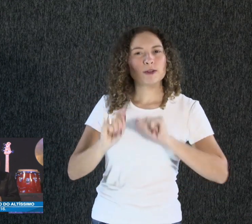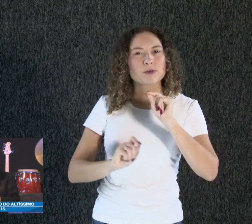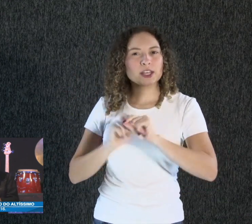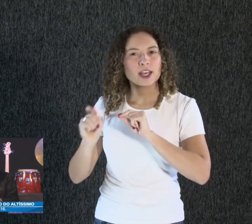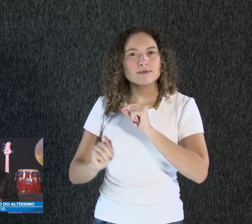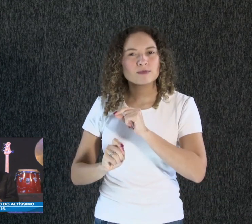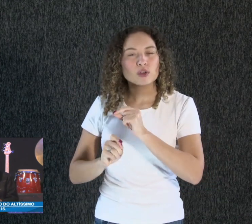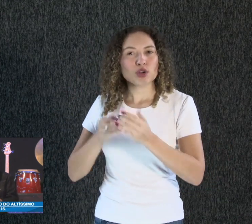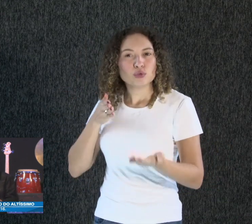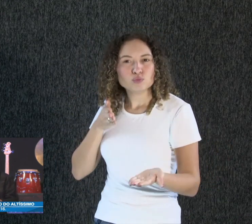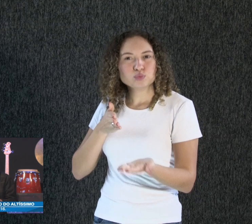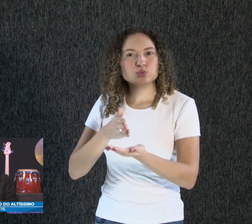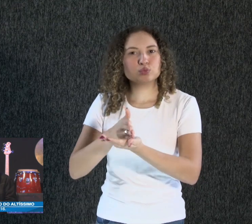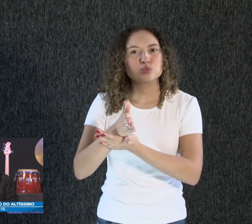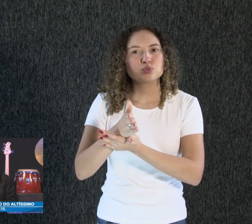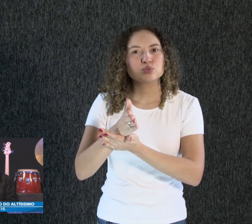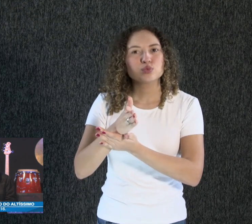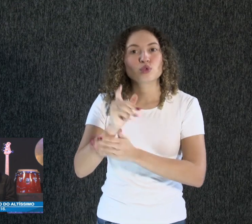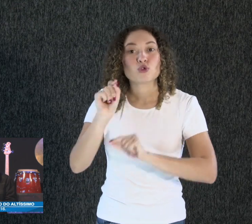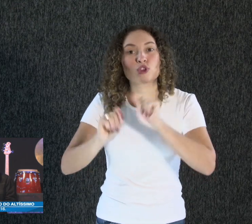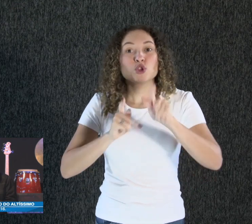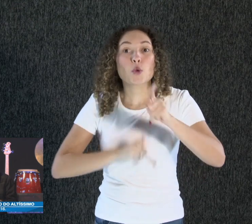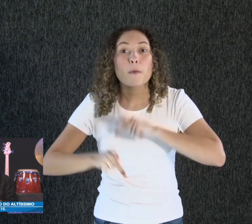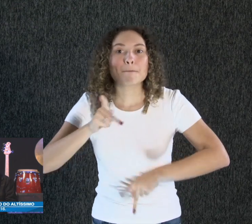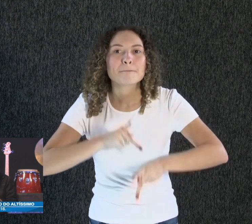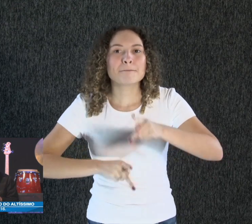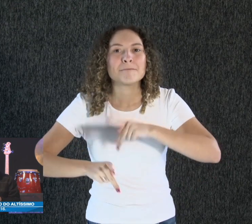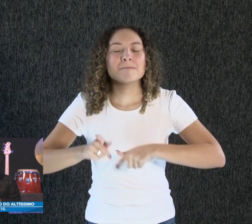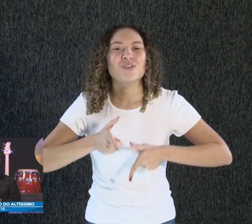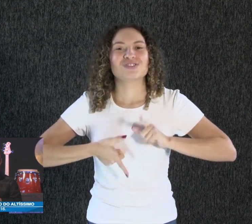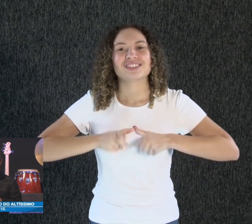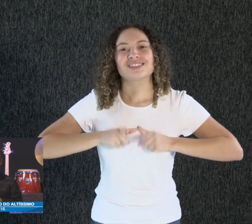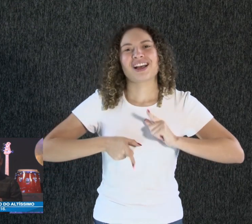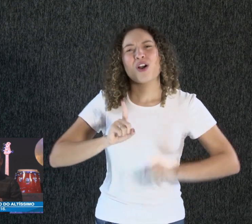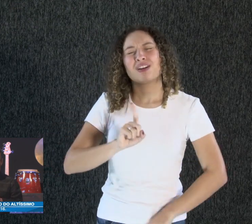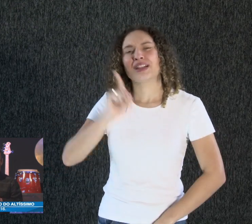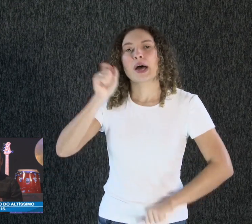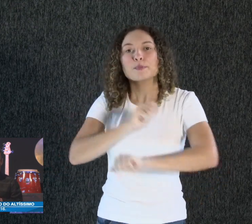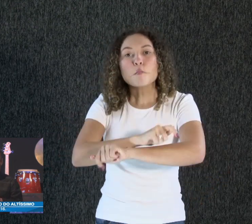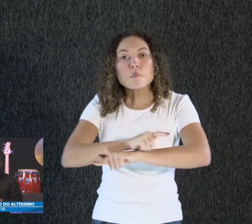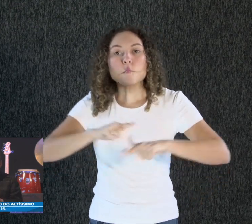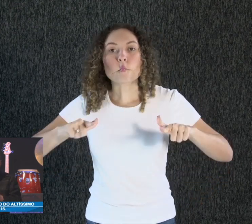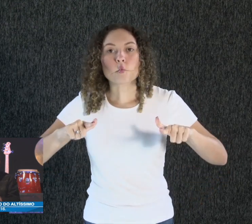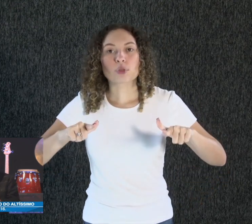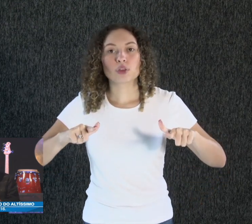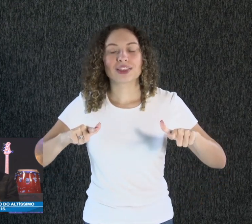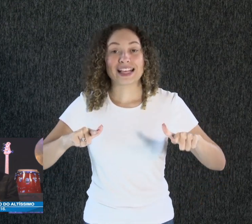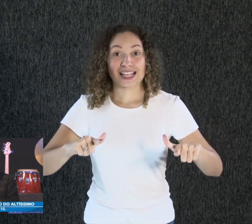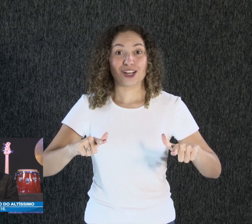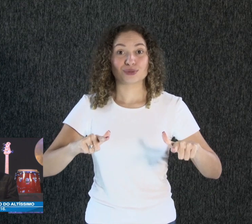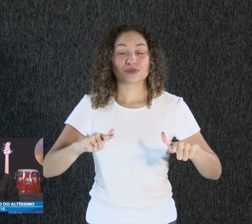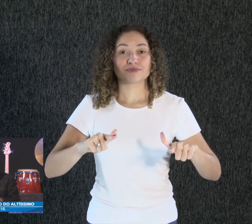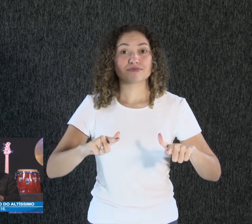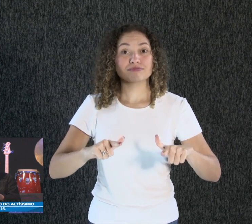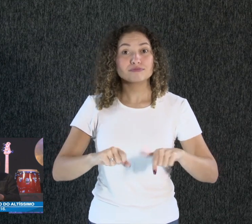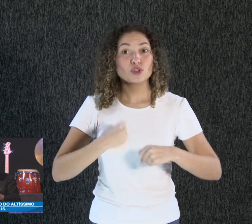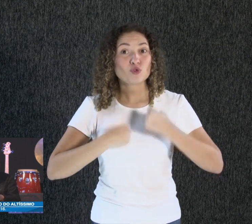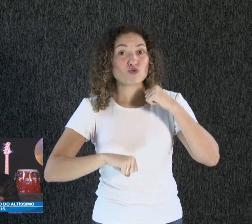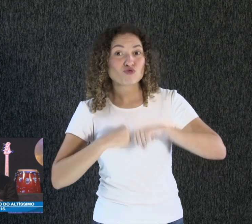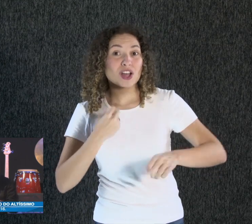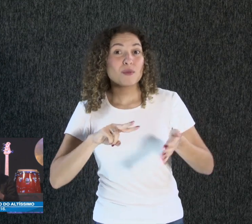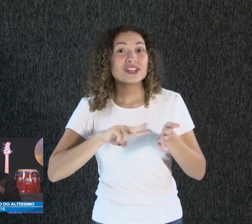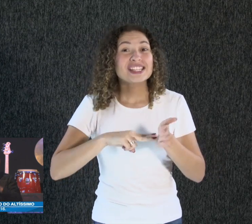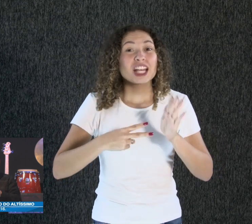jornada inteira do povo de Israel no meio do deserto. Este salmo simboliza